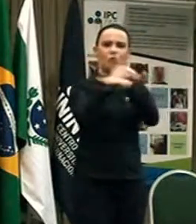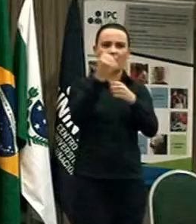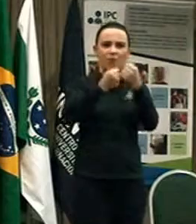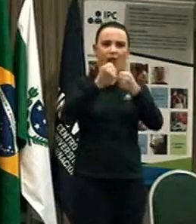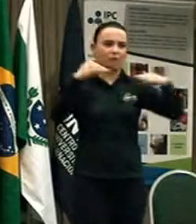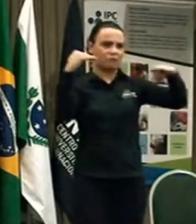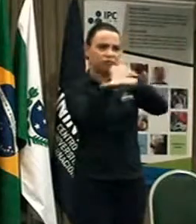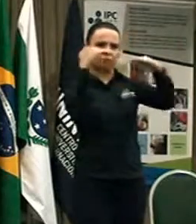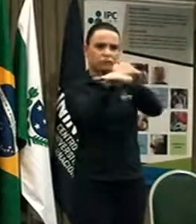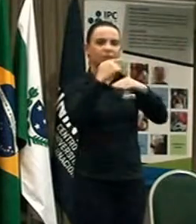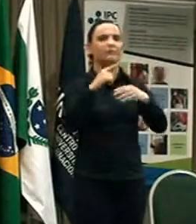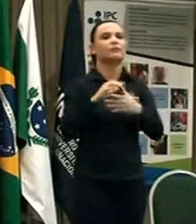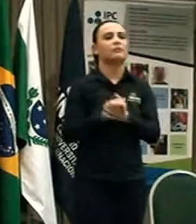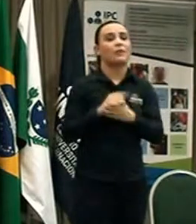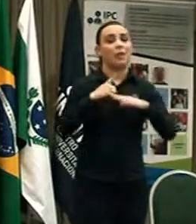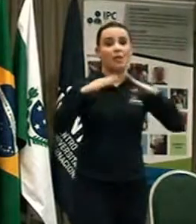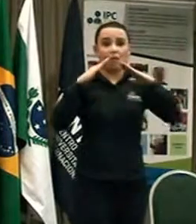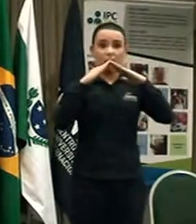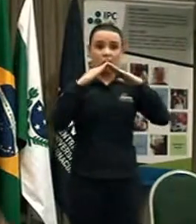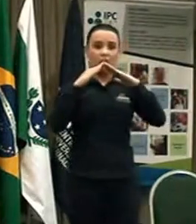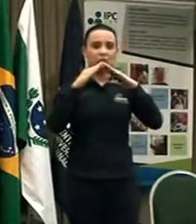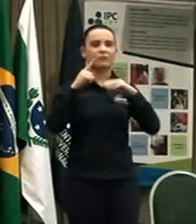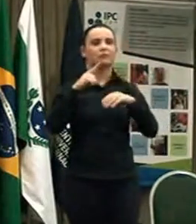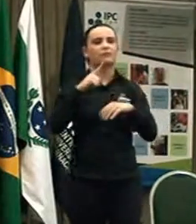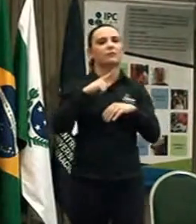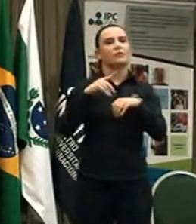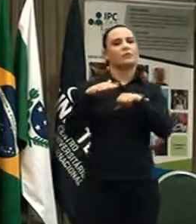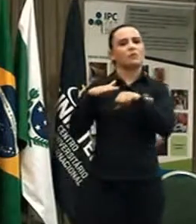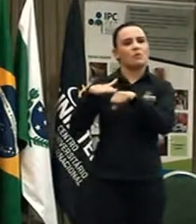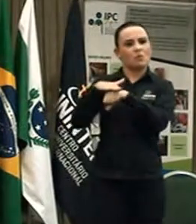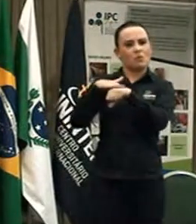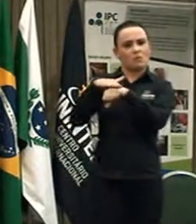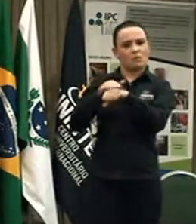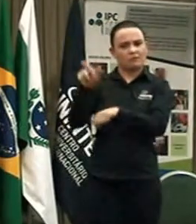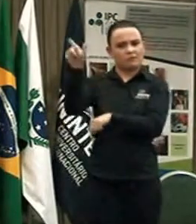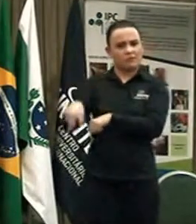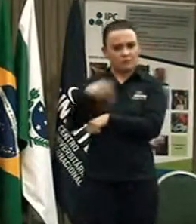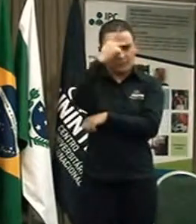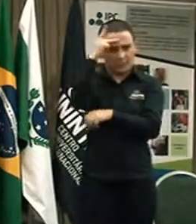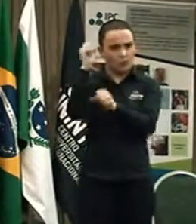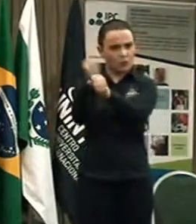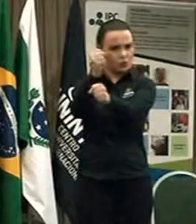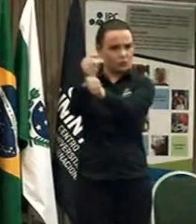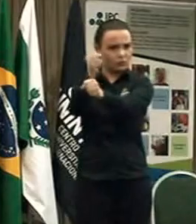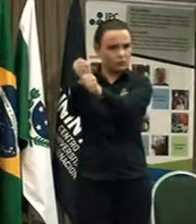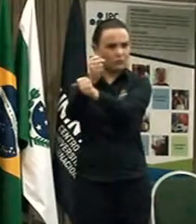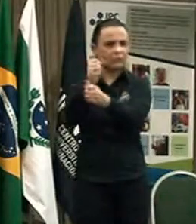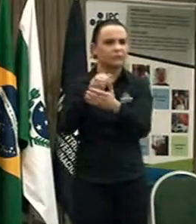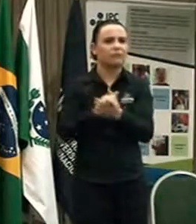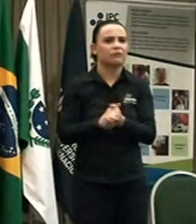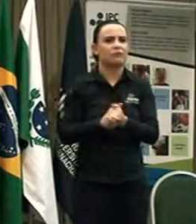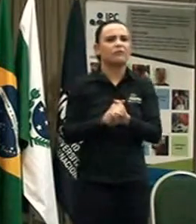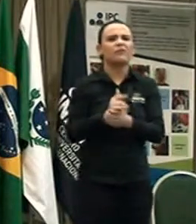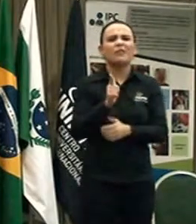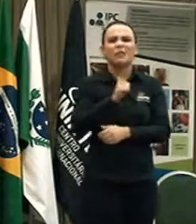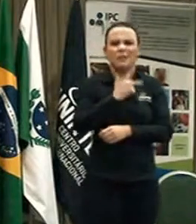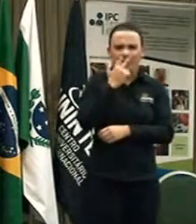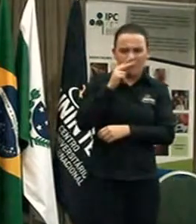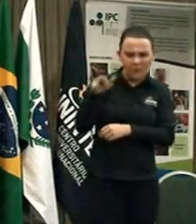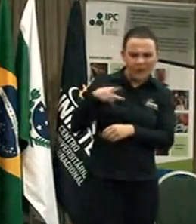E num dos lados, porque eu conversei lá com um empreiteiro, foi feito uma pseudo-calçada de uns 80